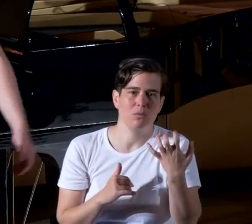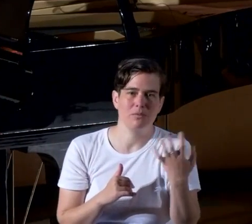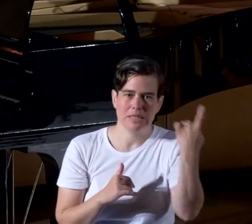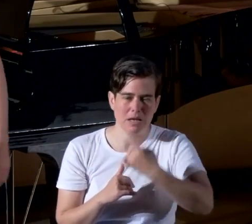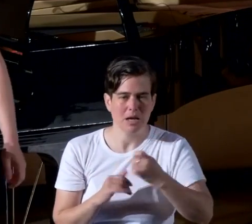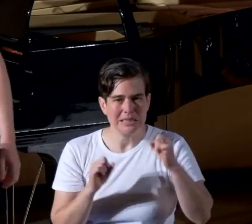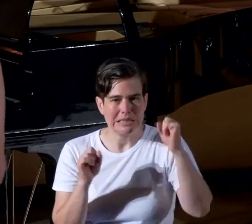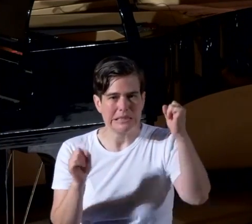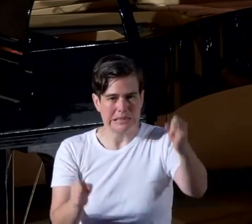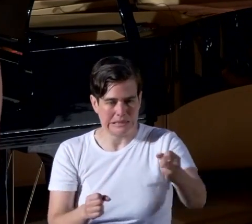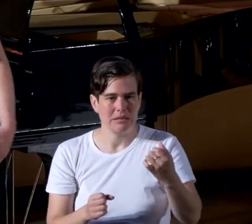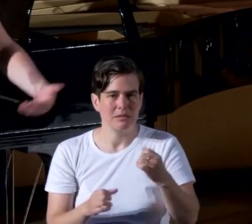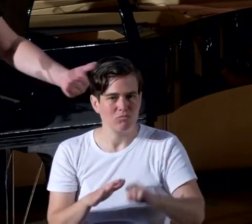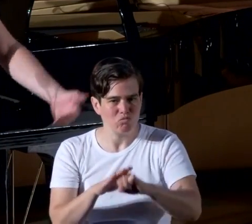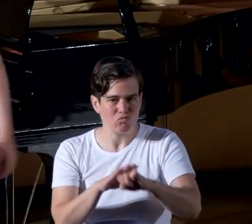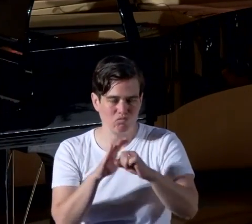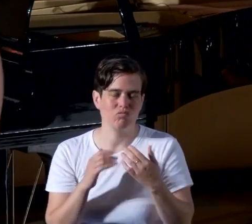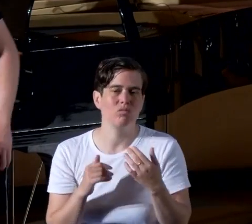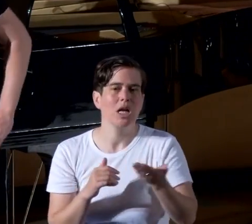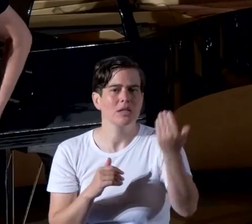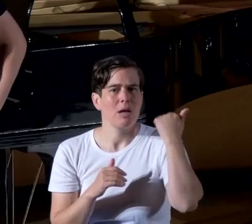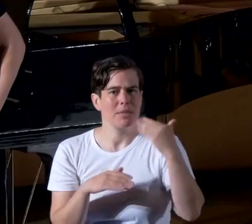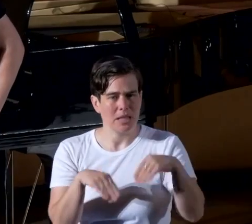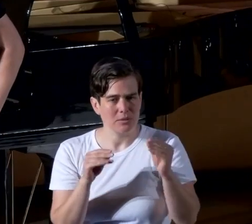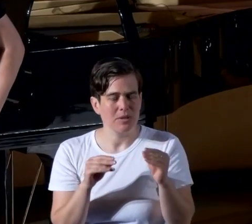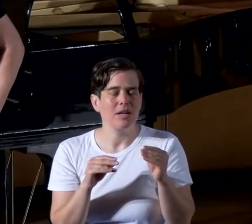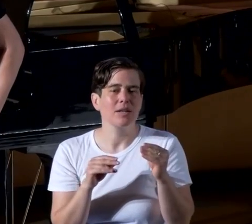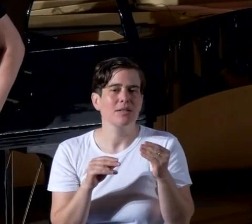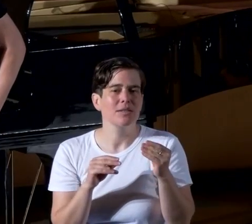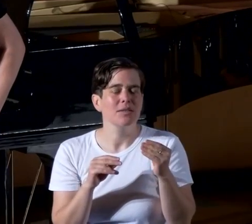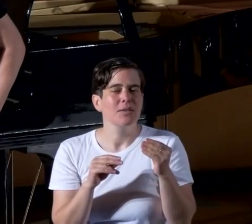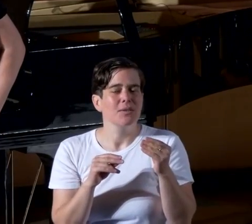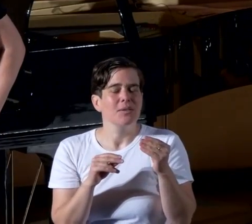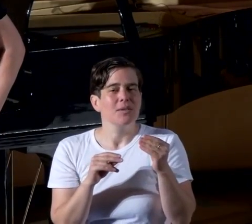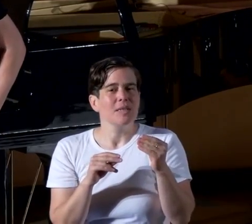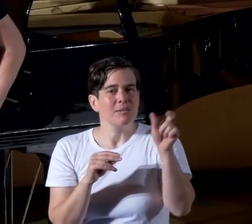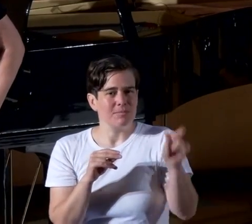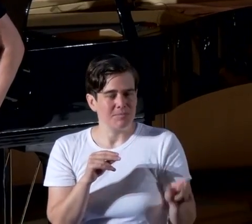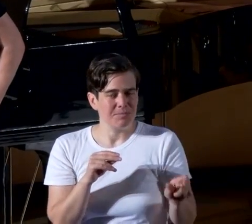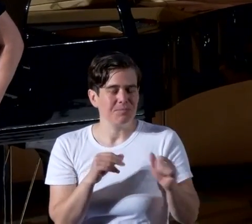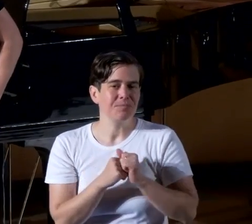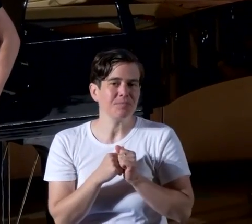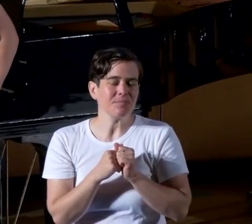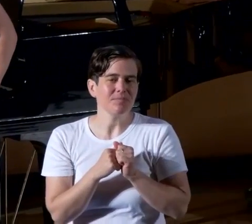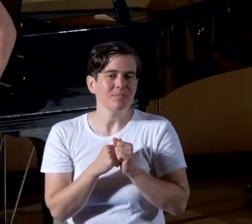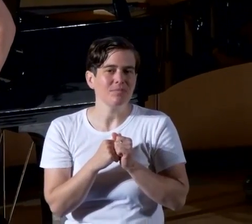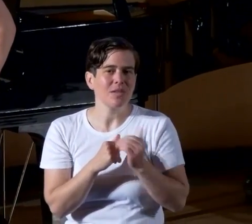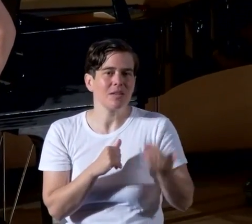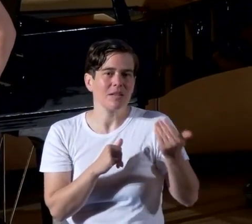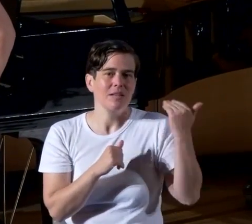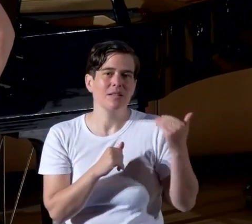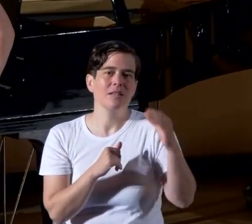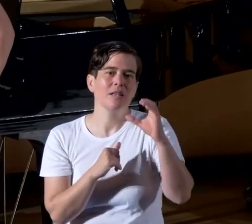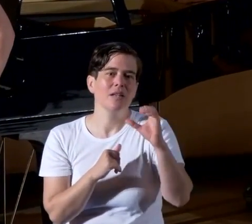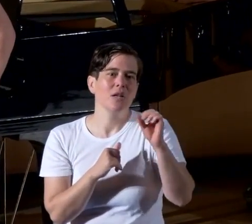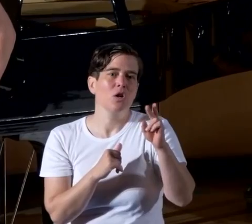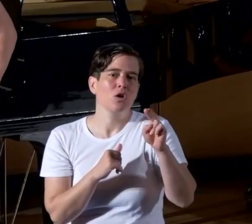Das begann natürlich unter anderem mit der Personalie und meinem Vorvorgänger Corny